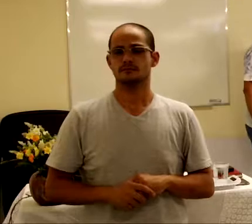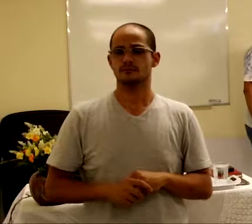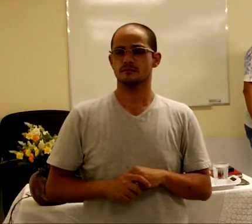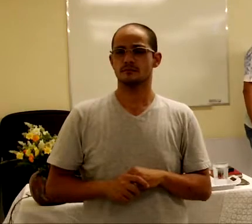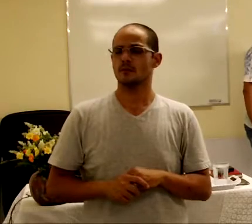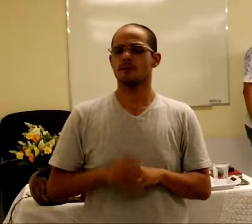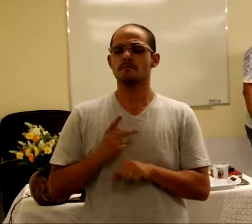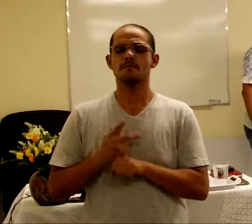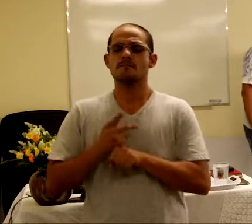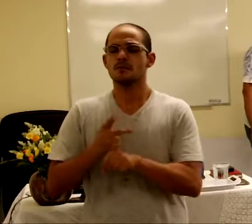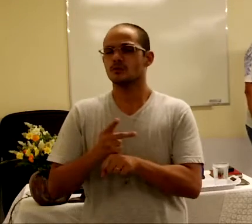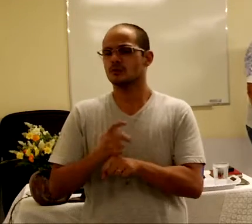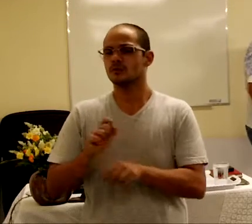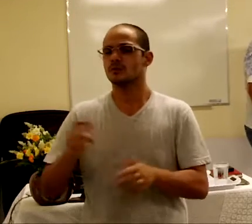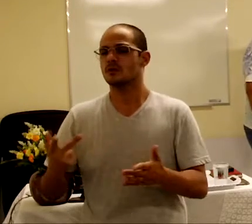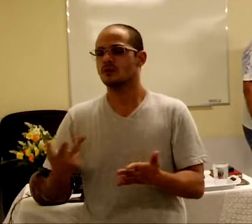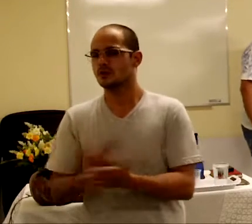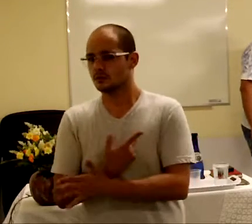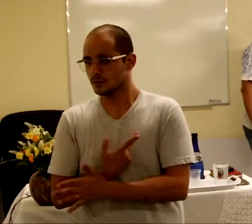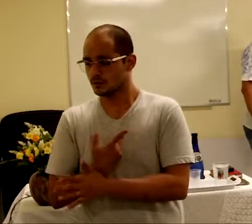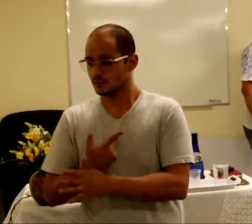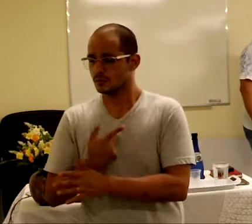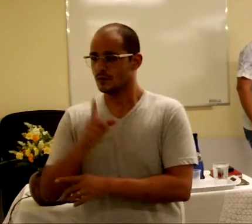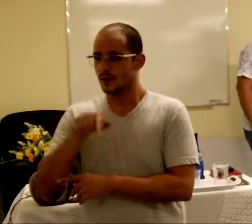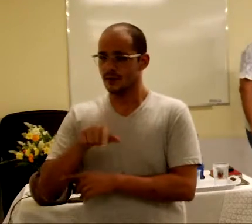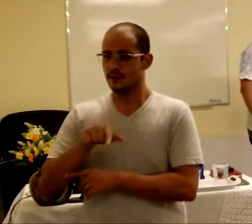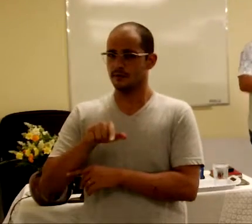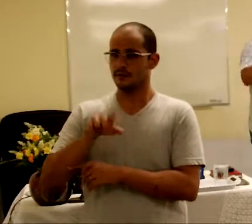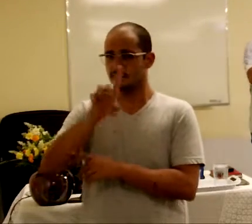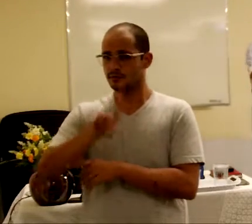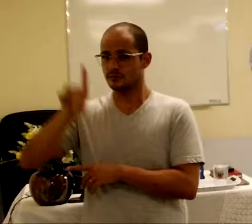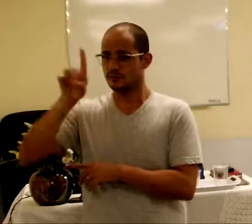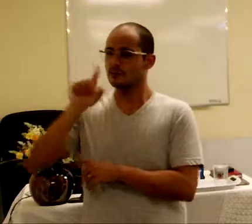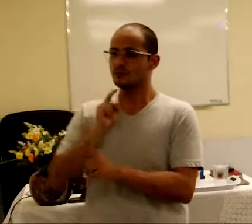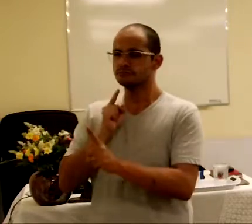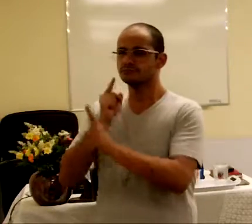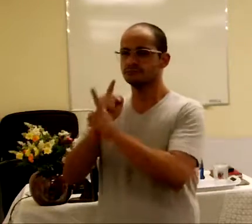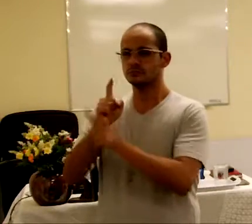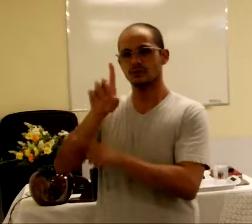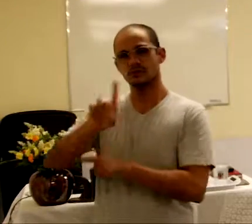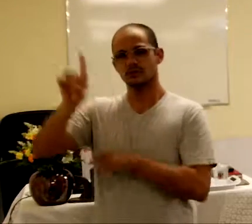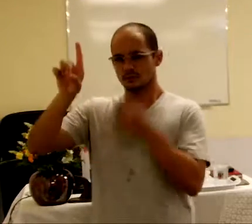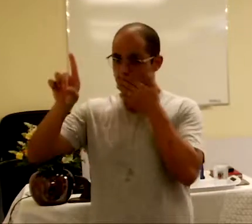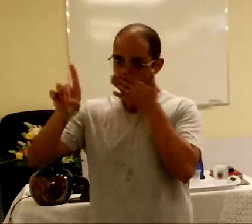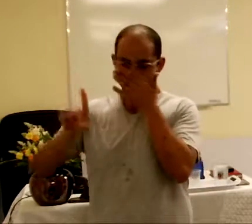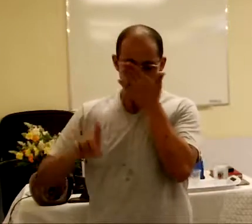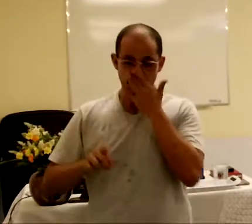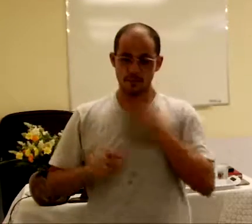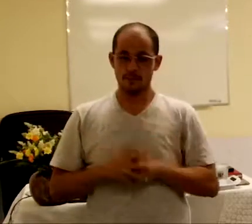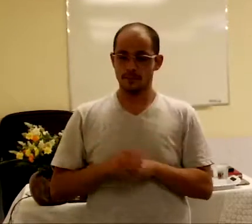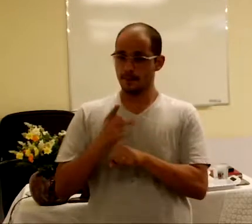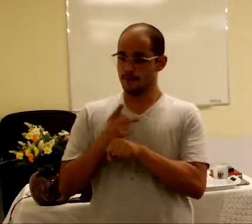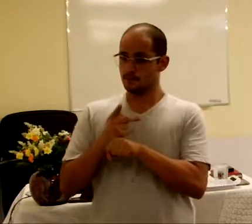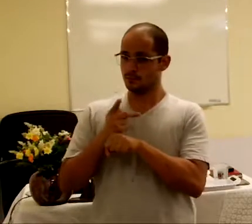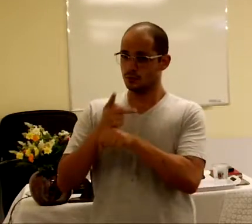Procurai a causa de tudo que não é obra do homem e a vossa razão vai responder. Eles não responderam, ele diz, procura